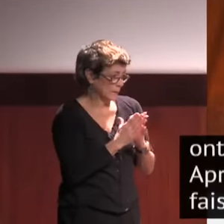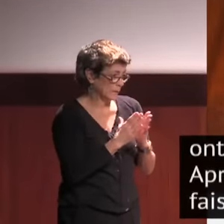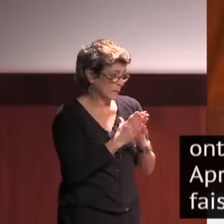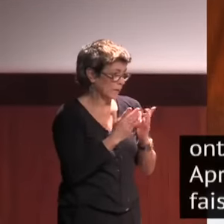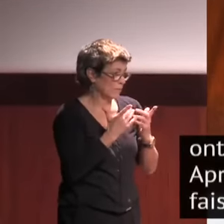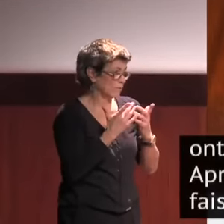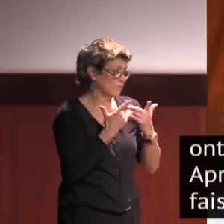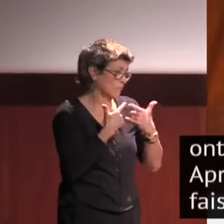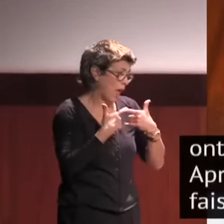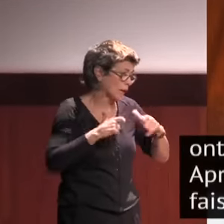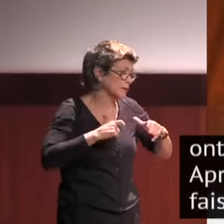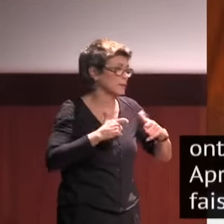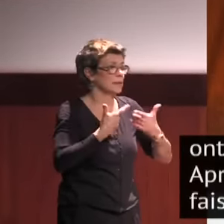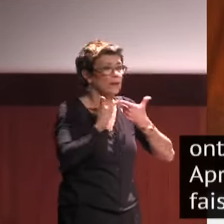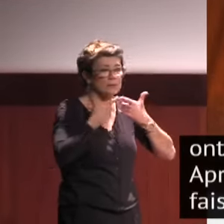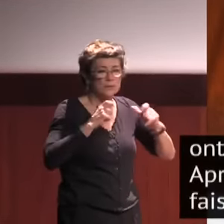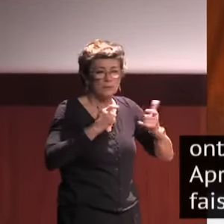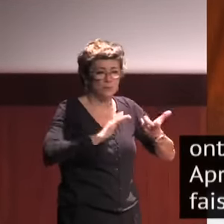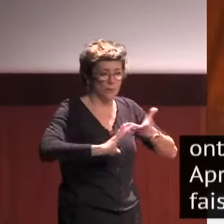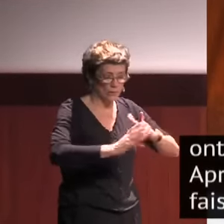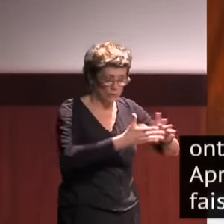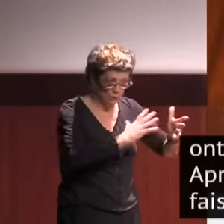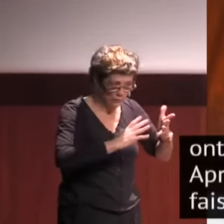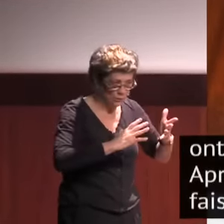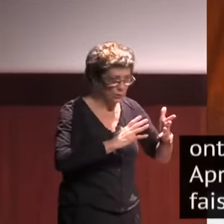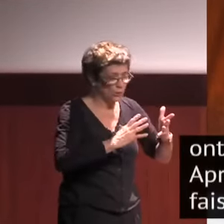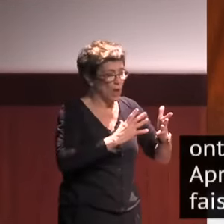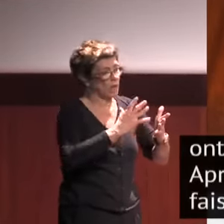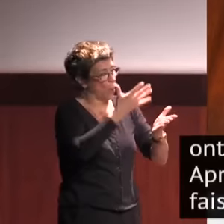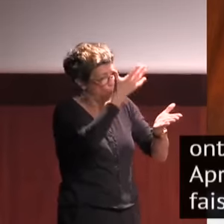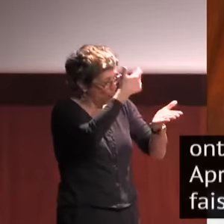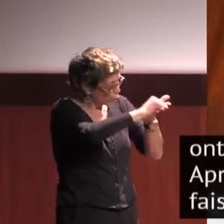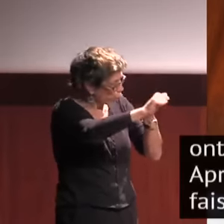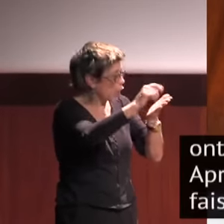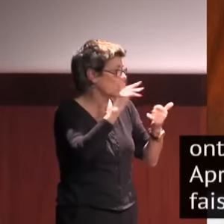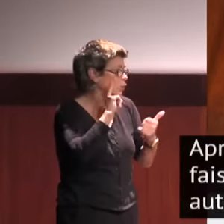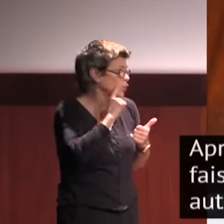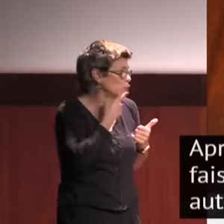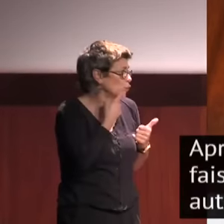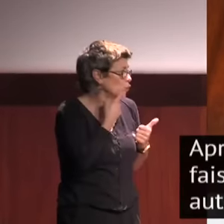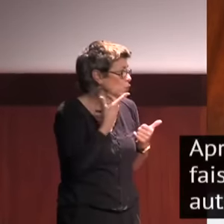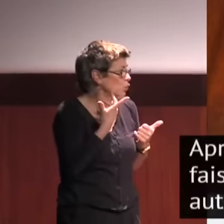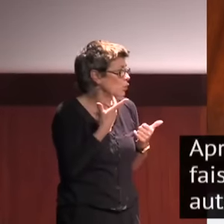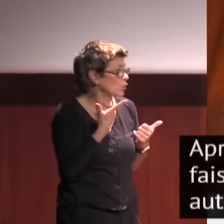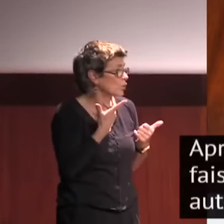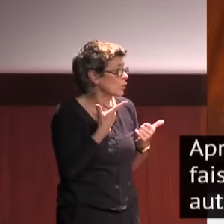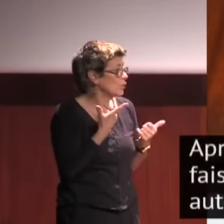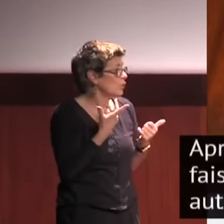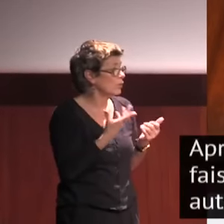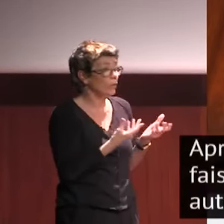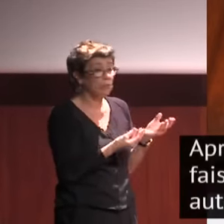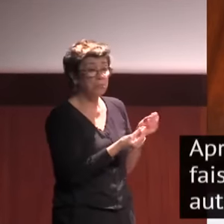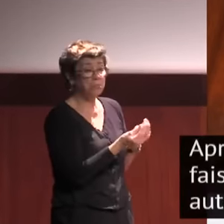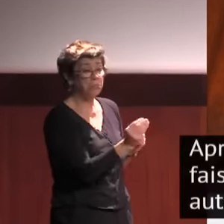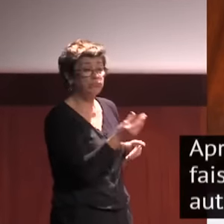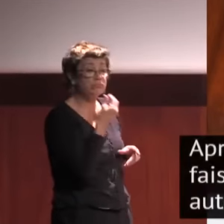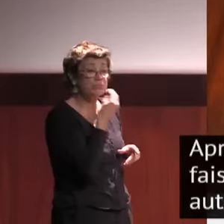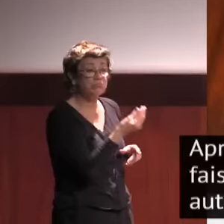accessible en langue des signes, avec des auteurs sourds. Je ne vais pas leur dire, vous savez, le livre, ce n'est pas grand-chose.